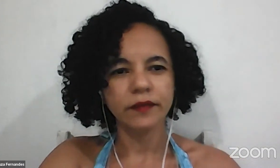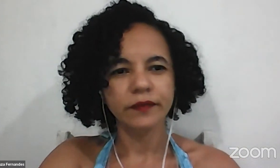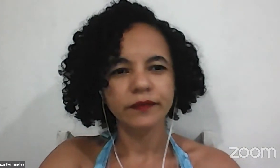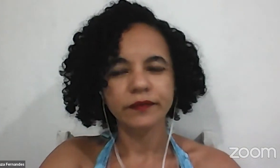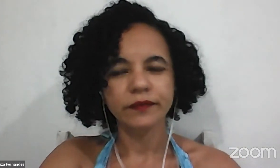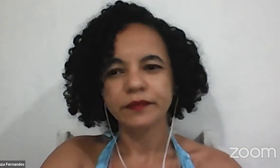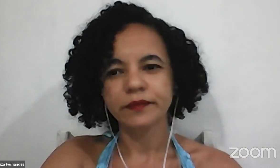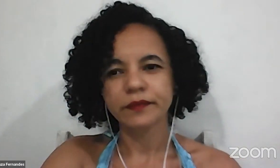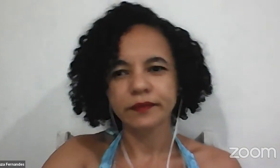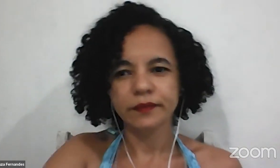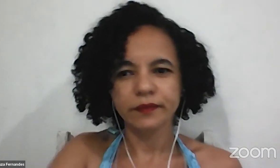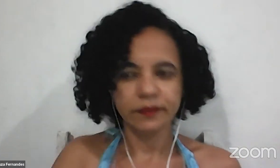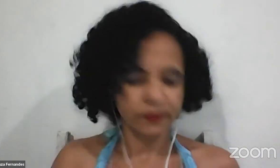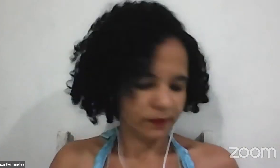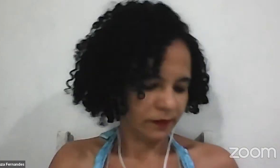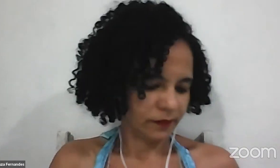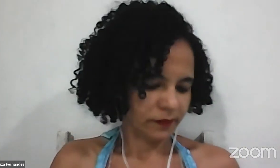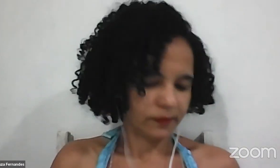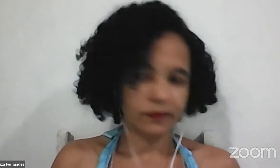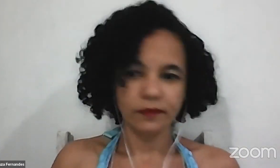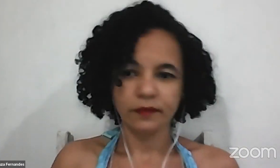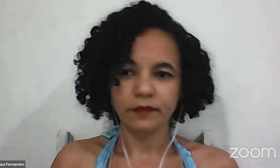dele?